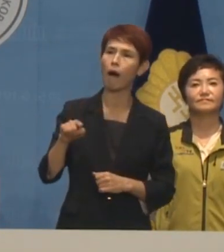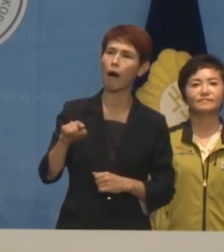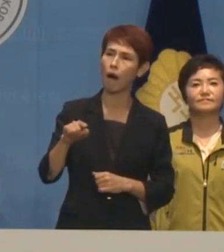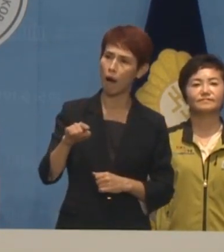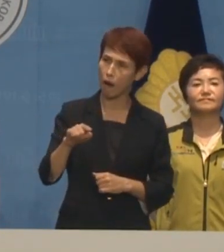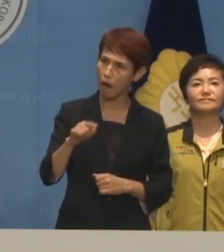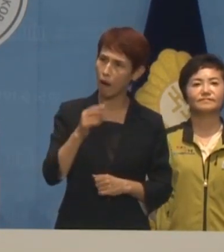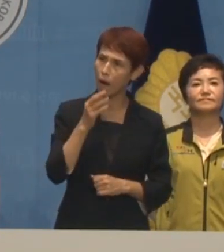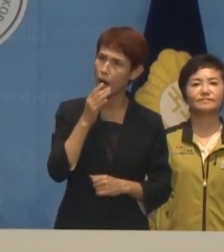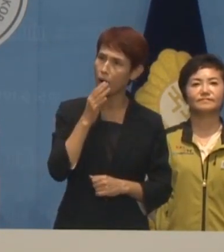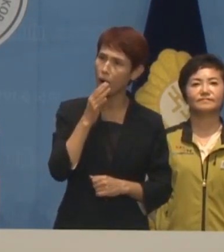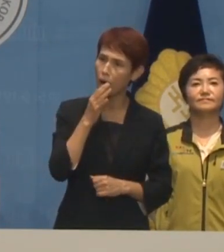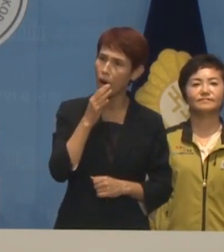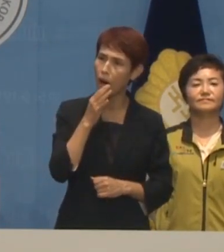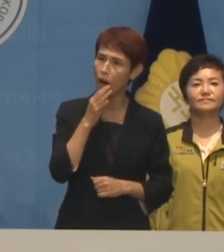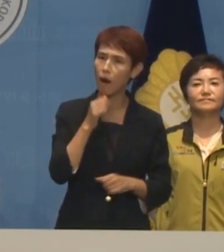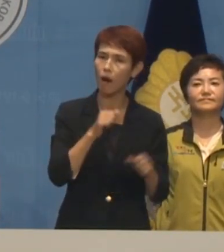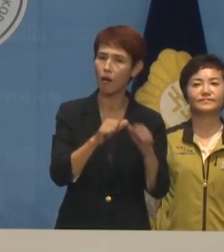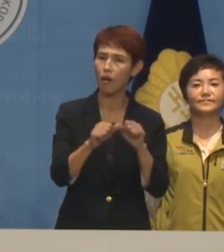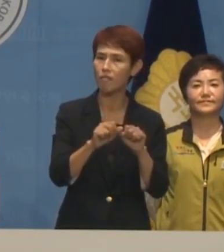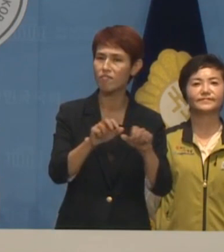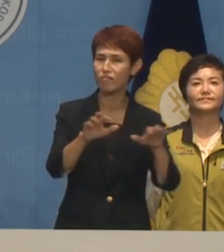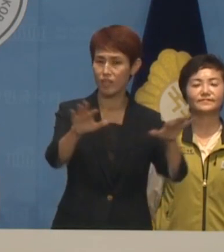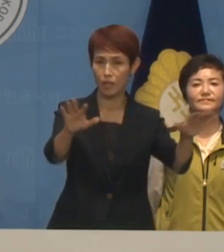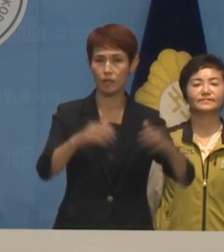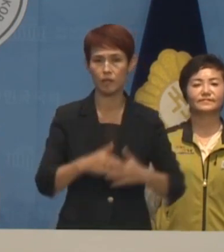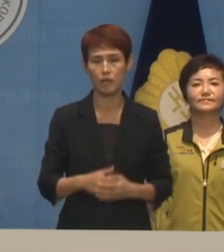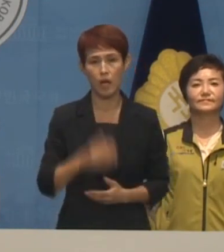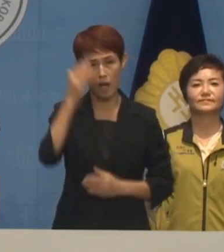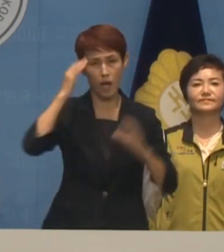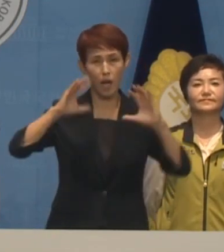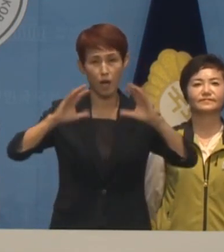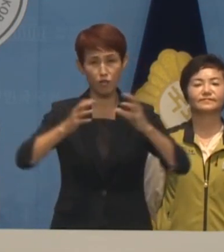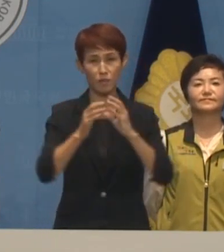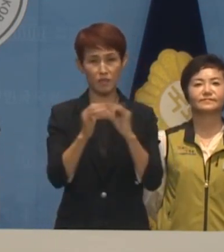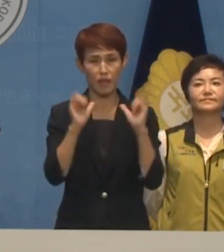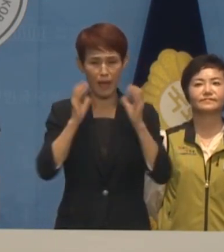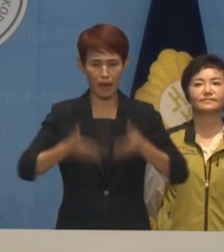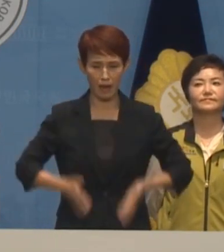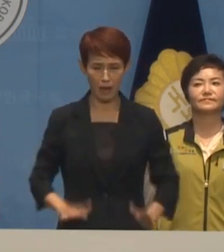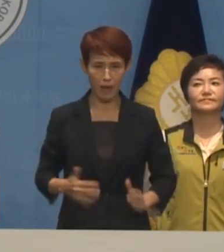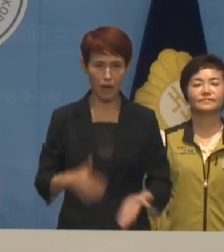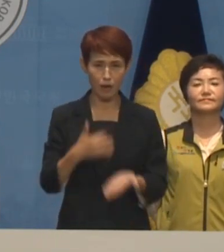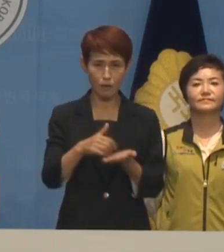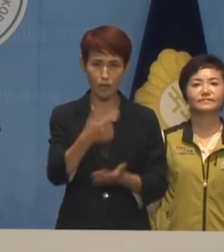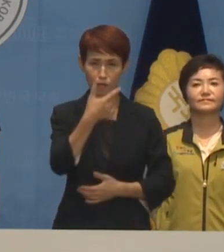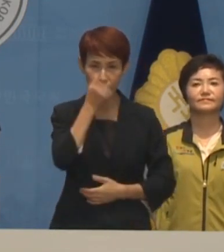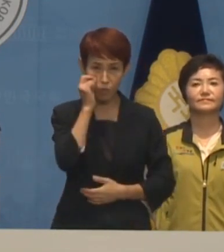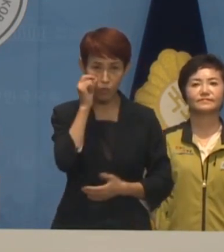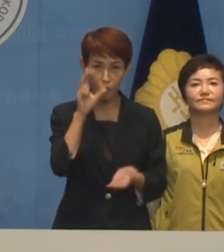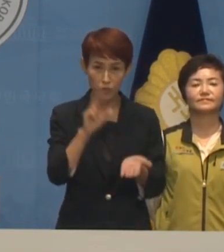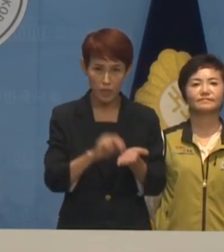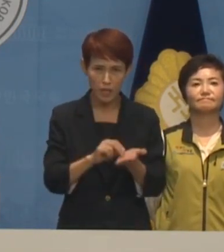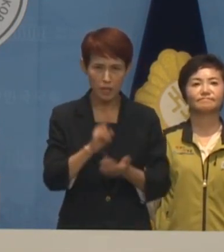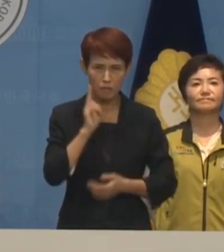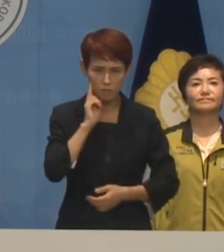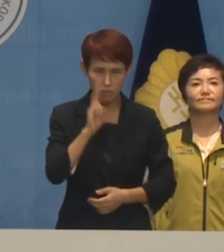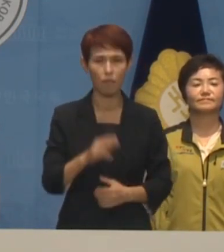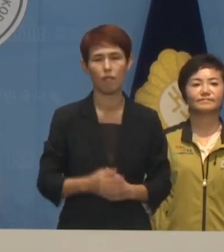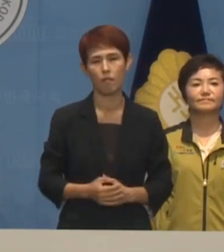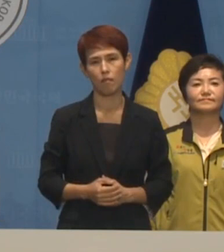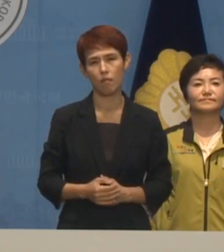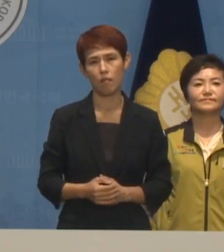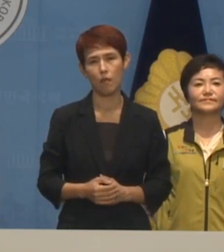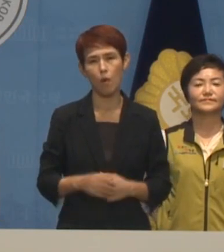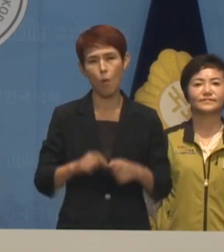회자가 되었습니다. 그만큼 대한민국 국민들의 저출산 문제의 심각성을 인지하고 있습니다.